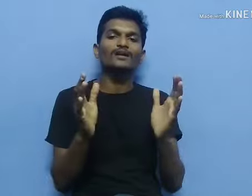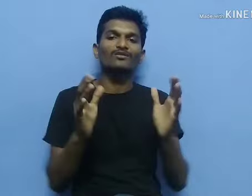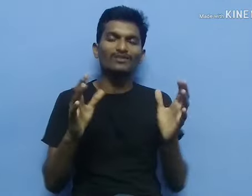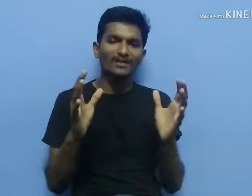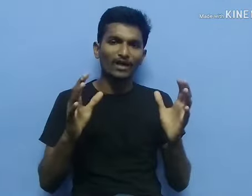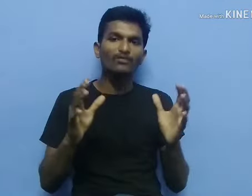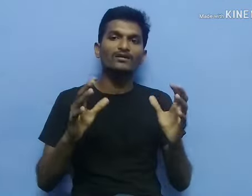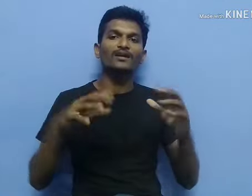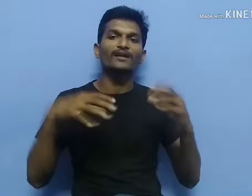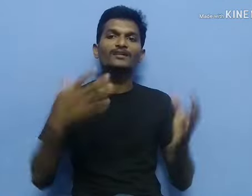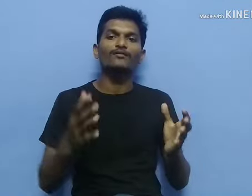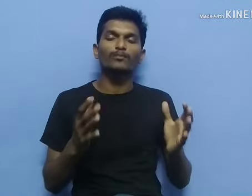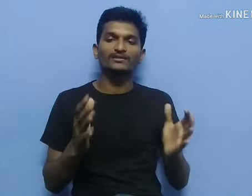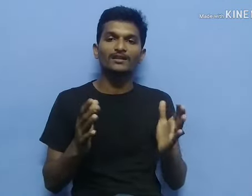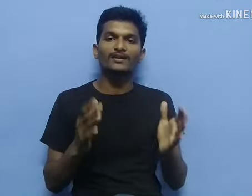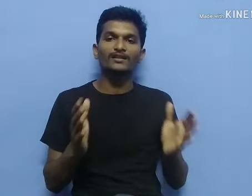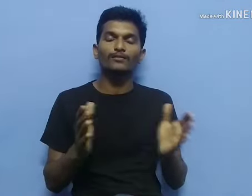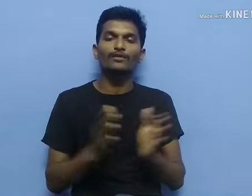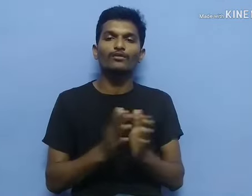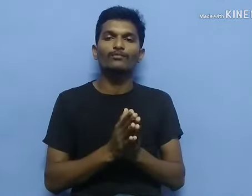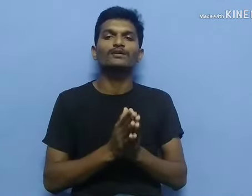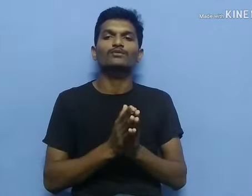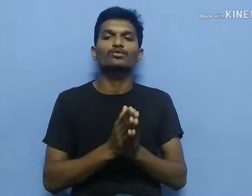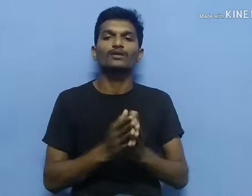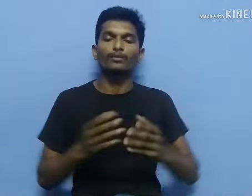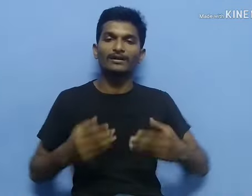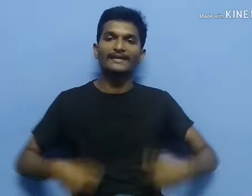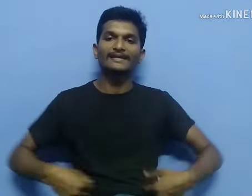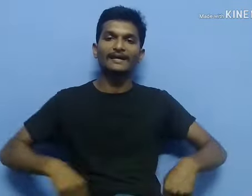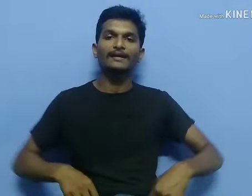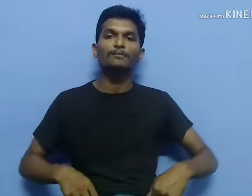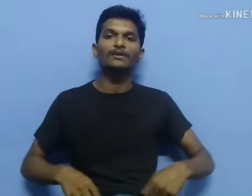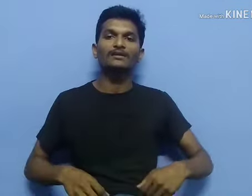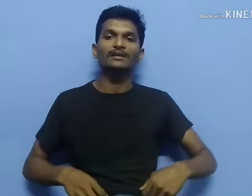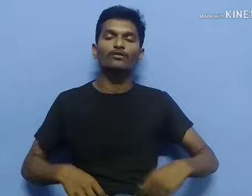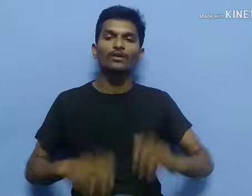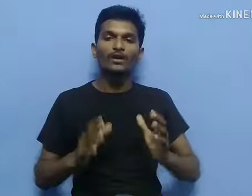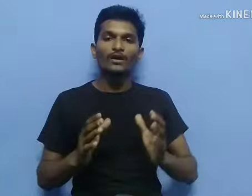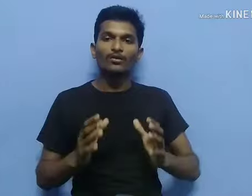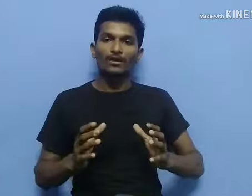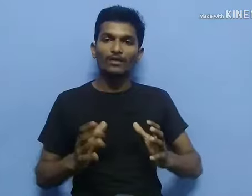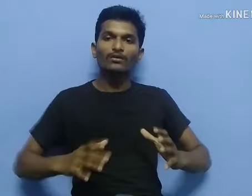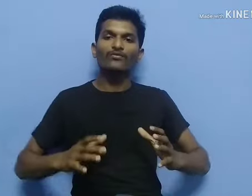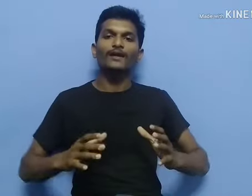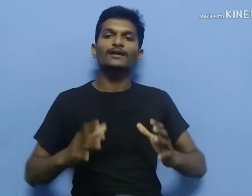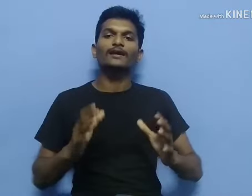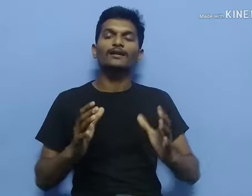இருக்கவங்க அவங்களுக்கு தான் அதிக பர்சனாலிட்டி அதிகமா இருக்கும் அப்படிங்கிற மாதிரி சொல்லுவாங்க. பட் நீங்க டக்கின் பண்றீங்கன்னா கூட ஓரளவுக்கு ஃபேட்டியா